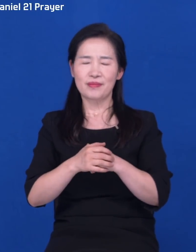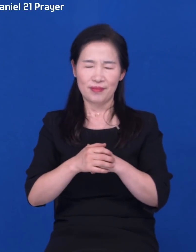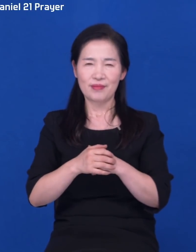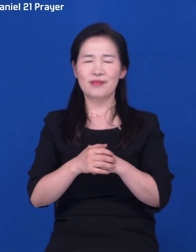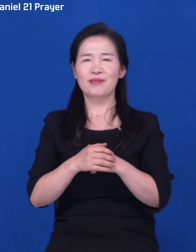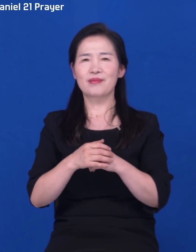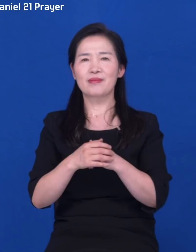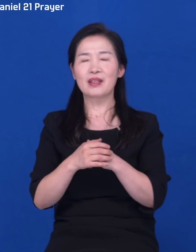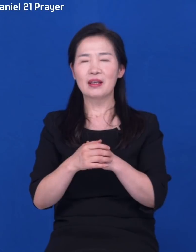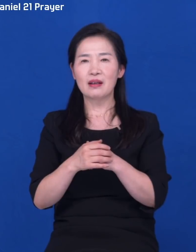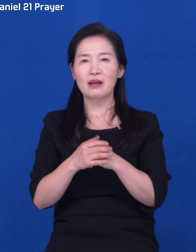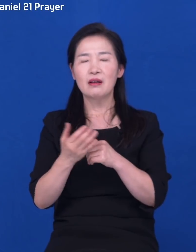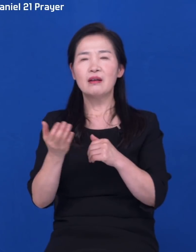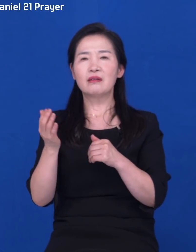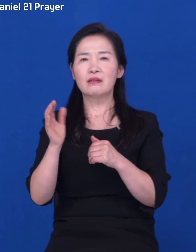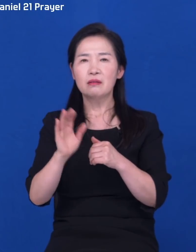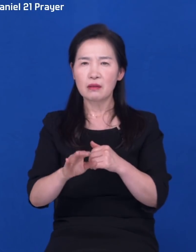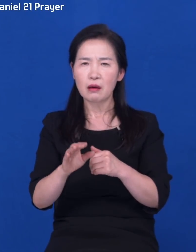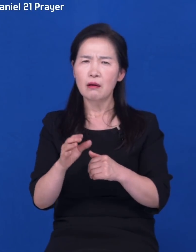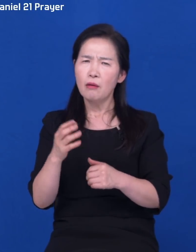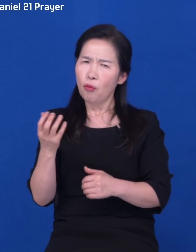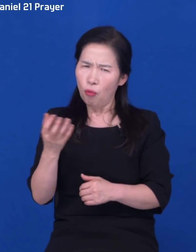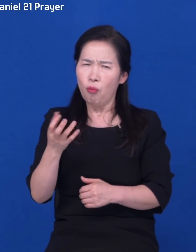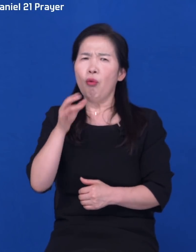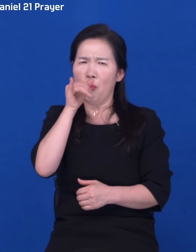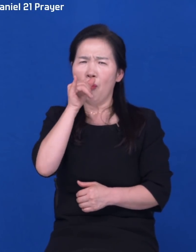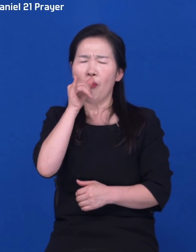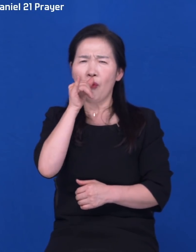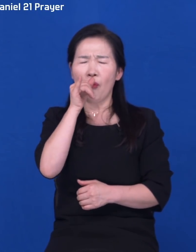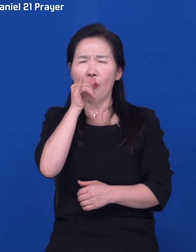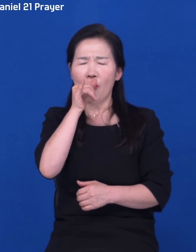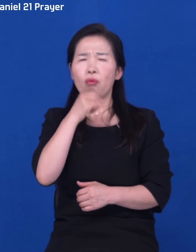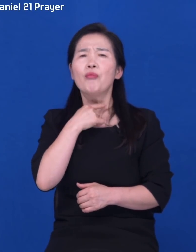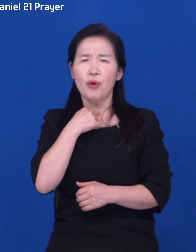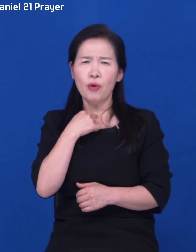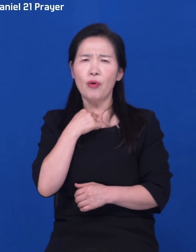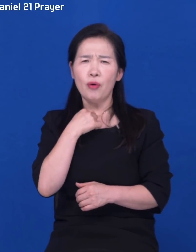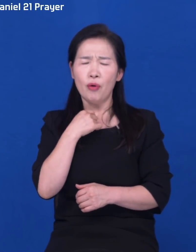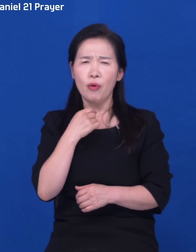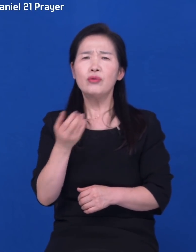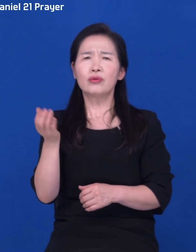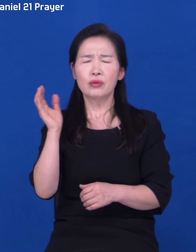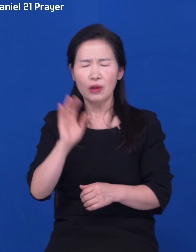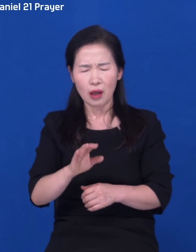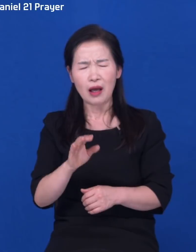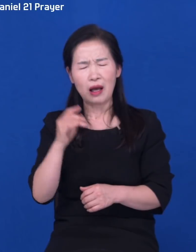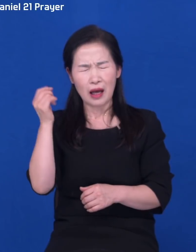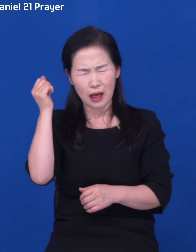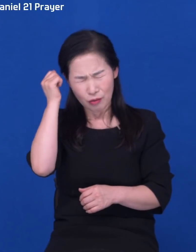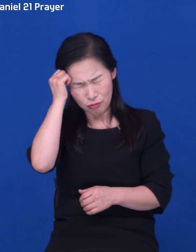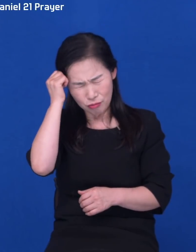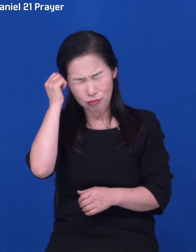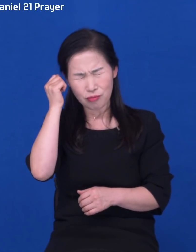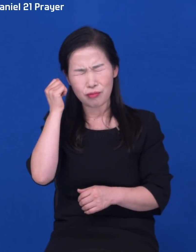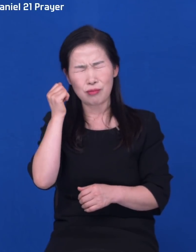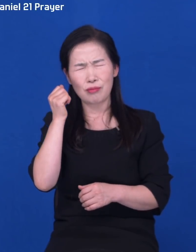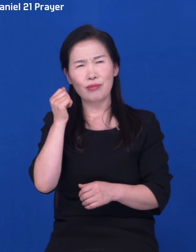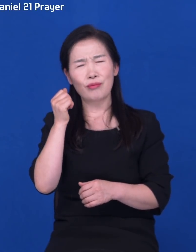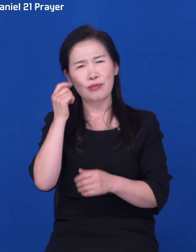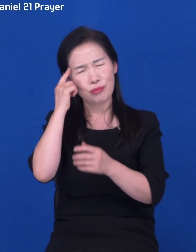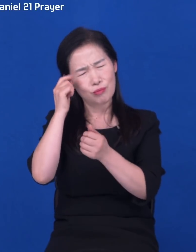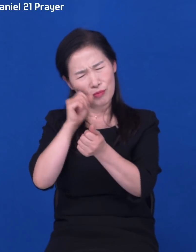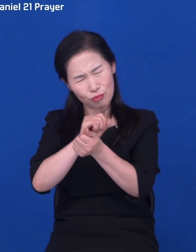시켰는데 굉장한 통증을 느꼈음에도 제가 되게 멍청하다 싶을 정도로